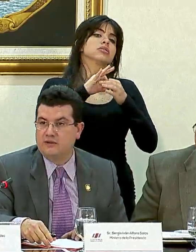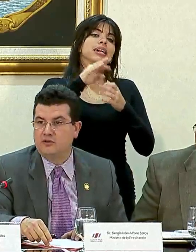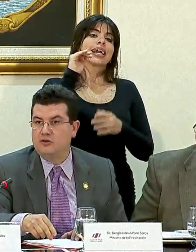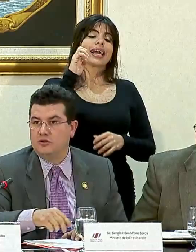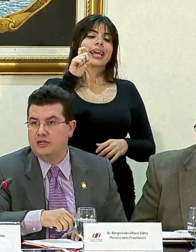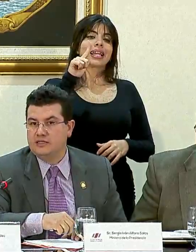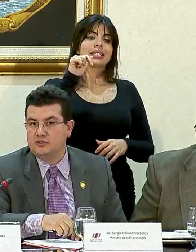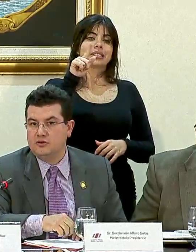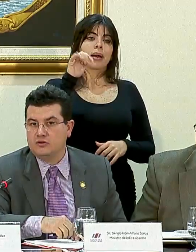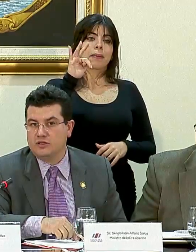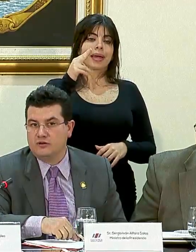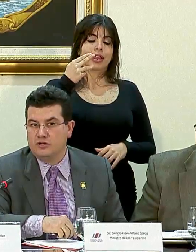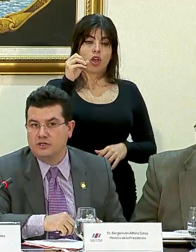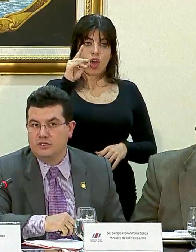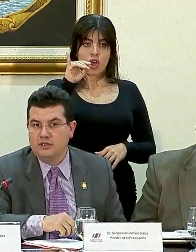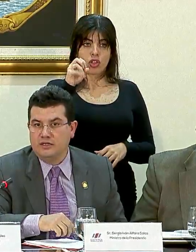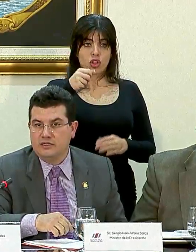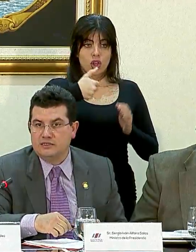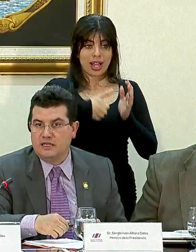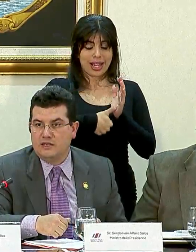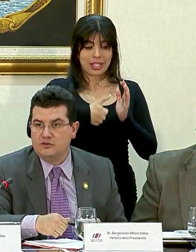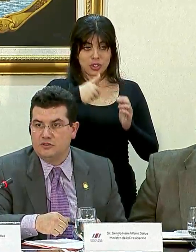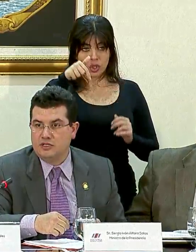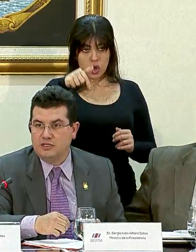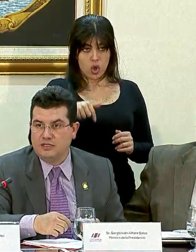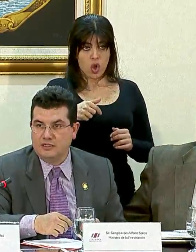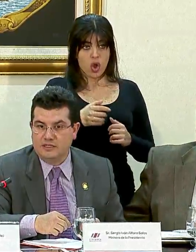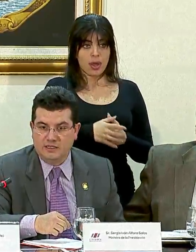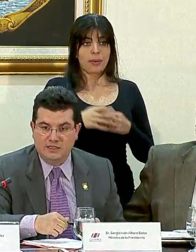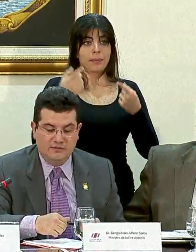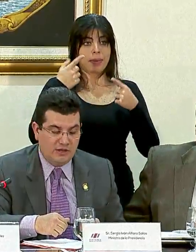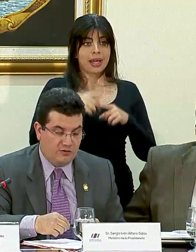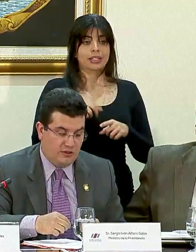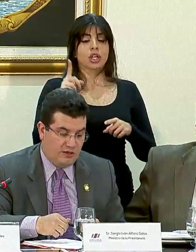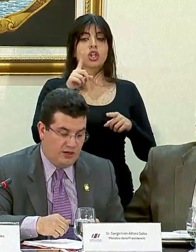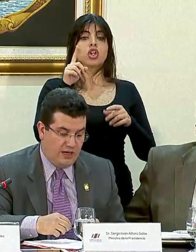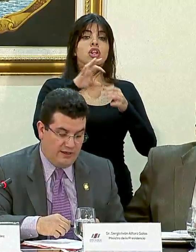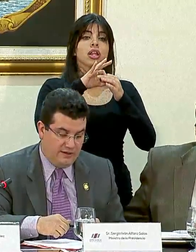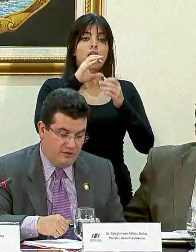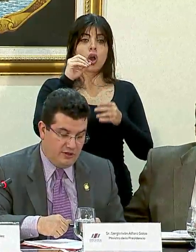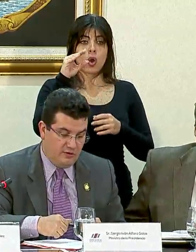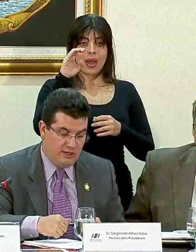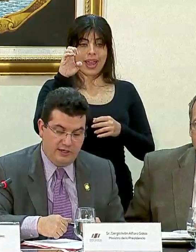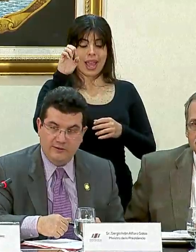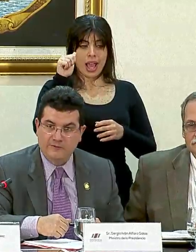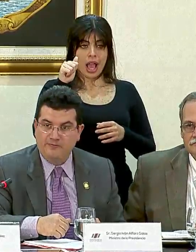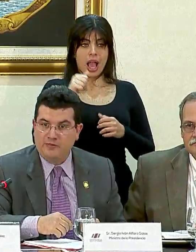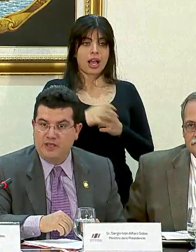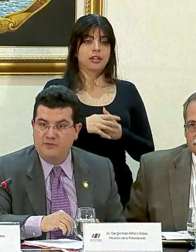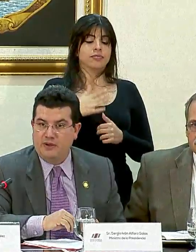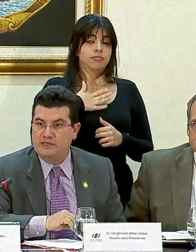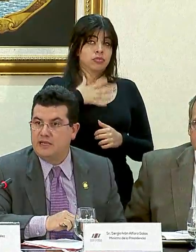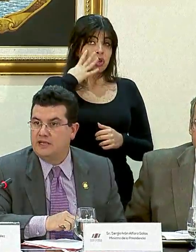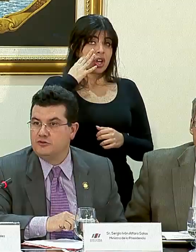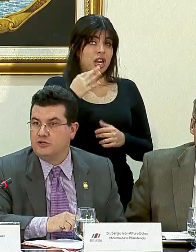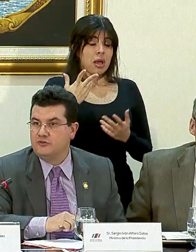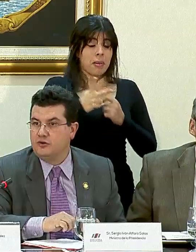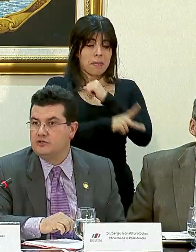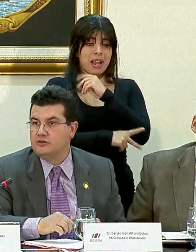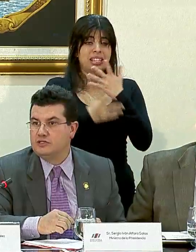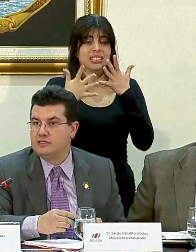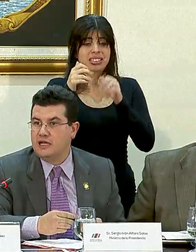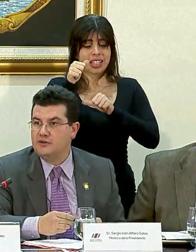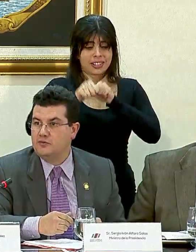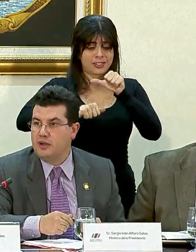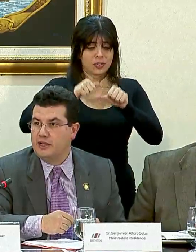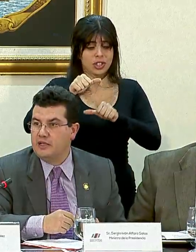doña Elizabeth Odio y la elección que hoy está dándose en el marco de la OEA, yo creo que el país ha hecho el